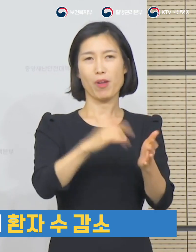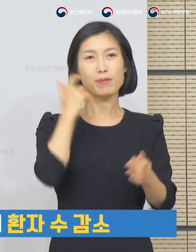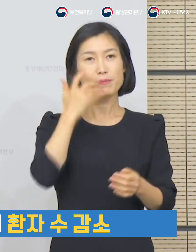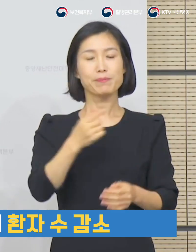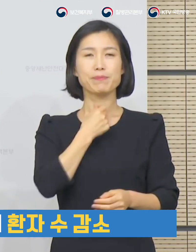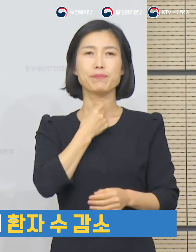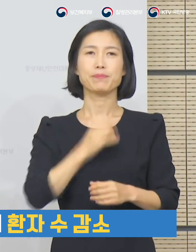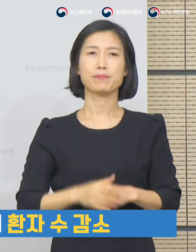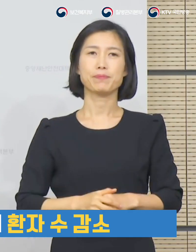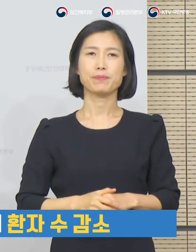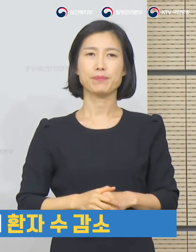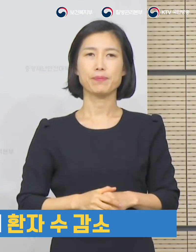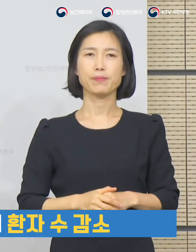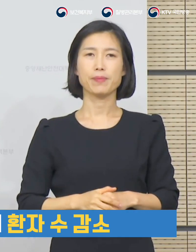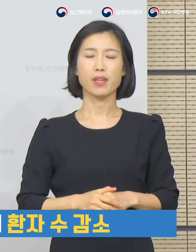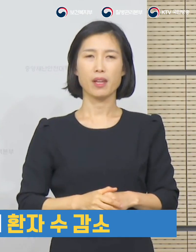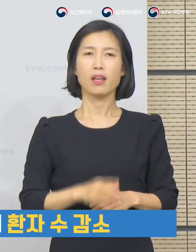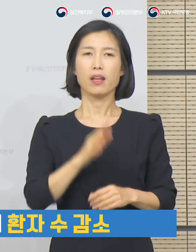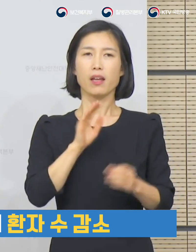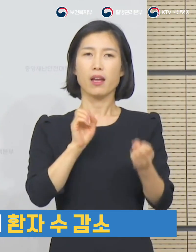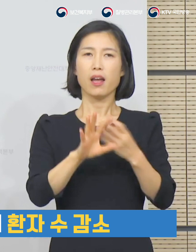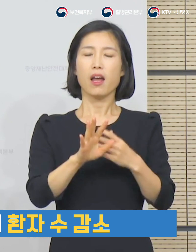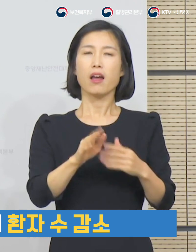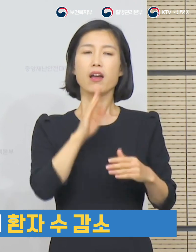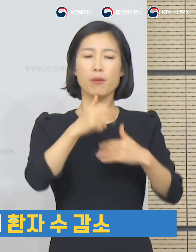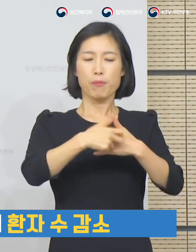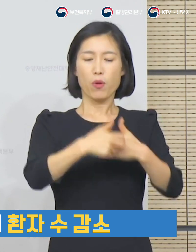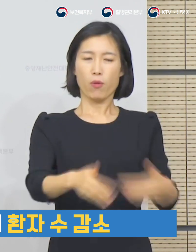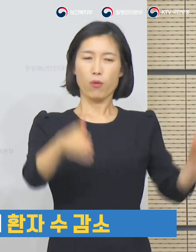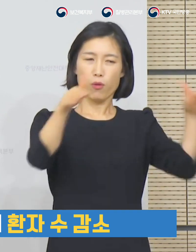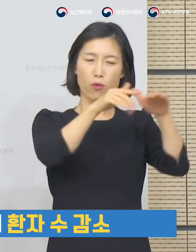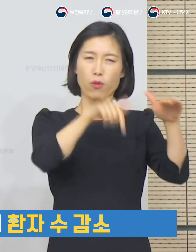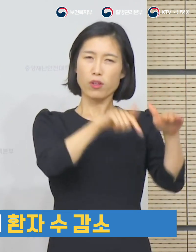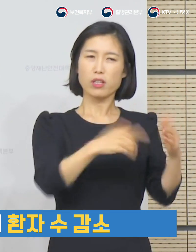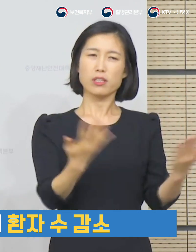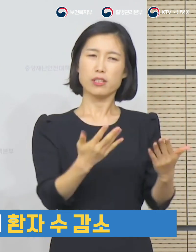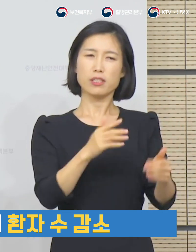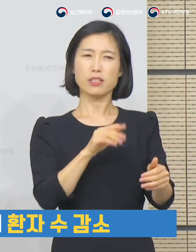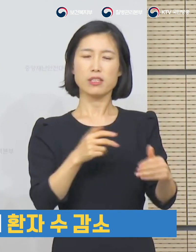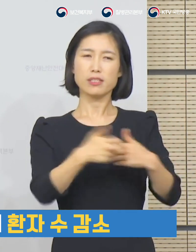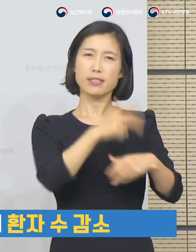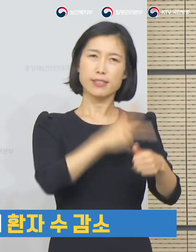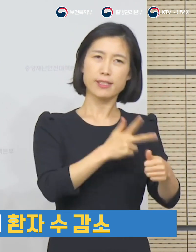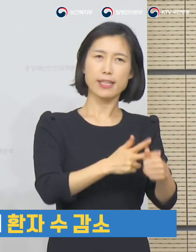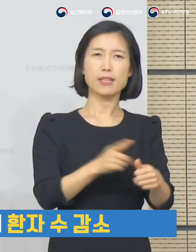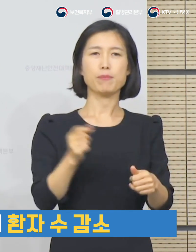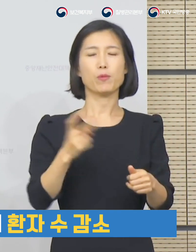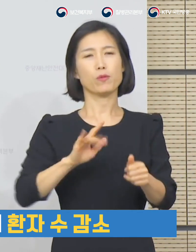현장에서 그 의료진들과 또 의료진들을 지원해 주셨던 많은 분들의